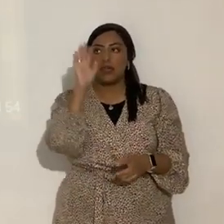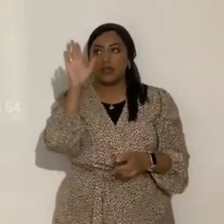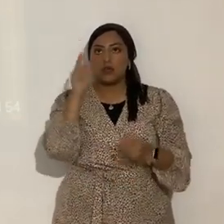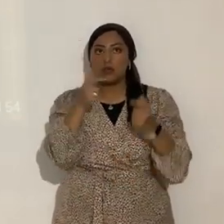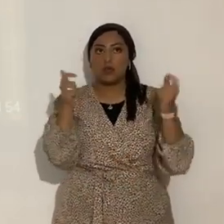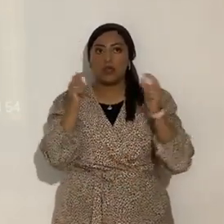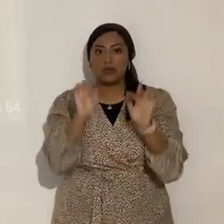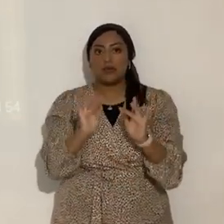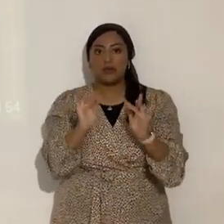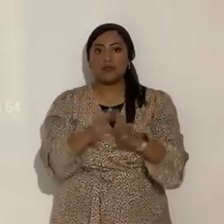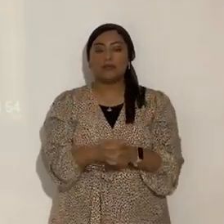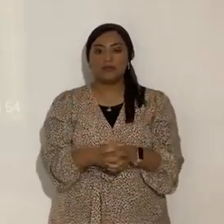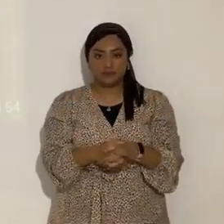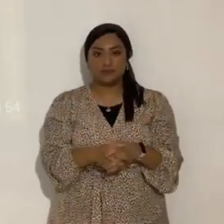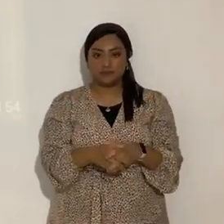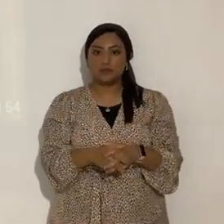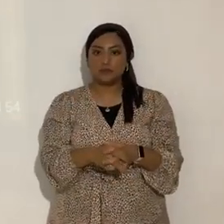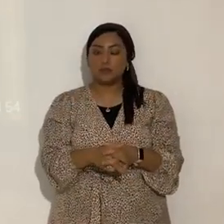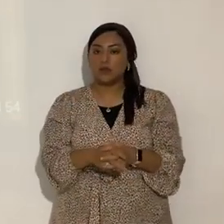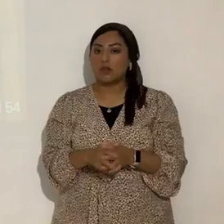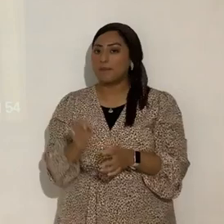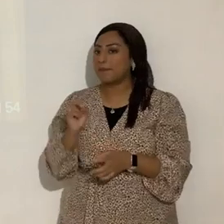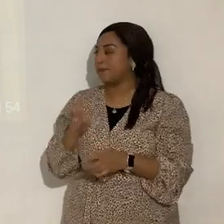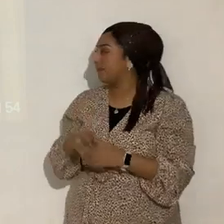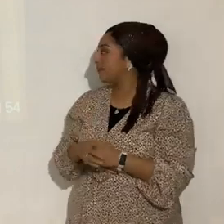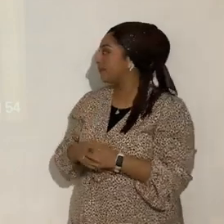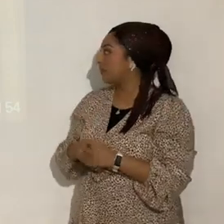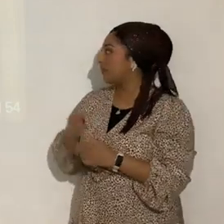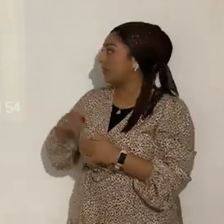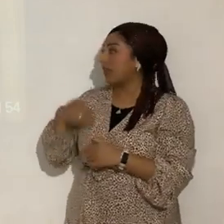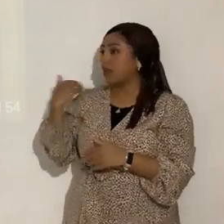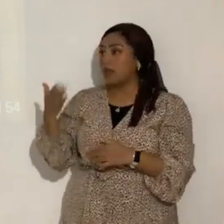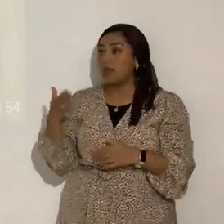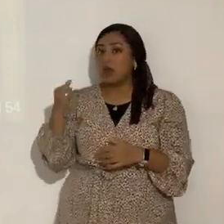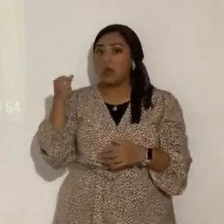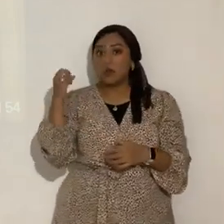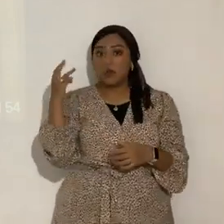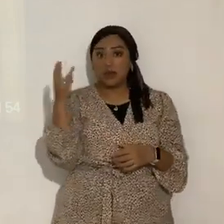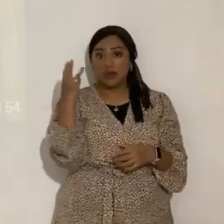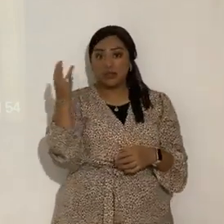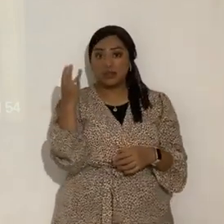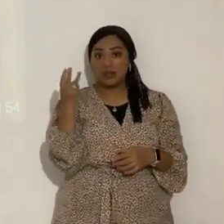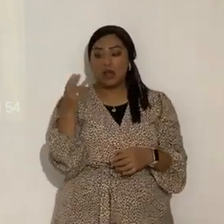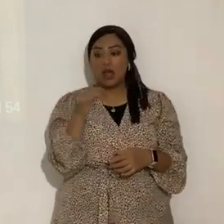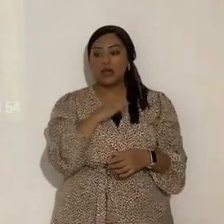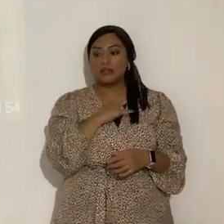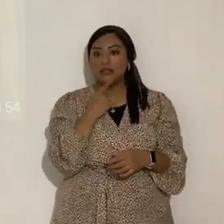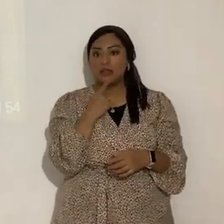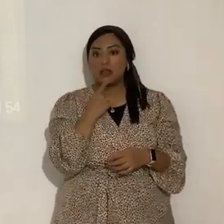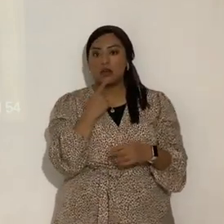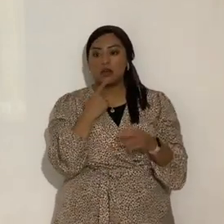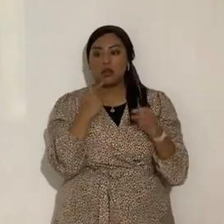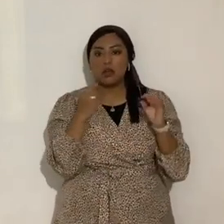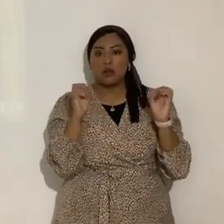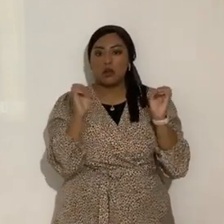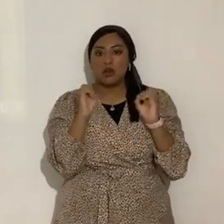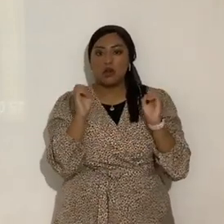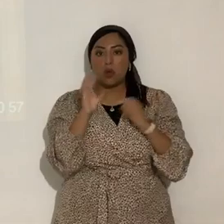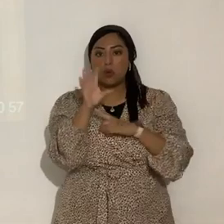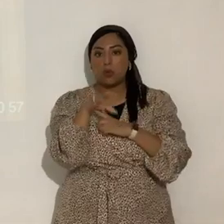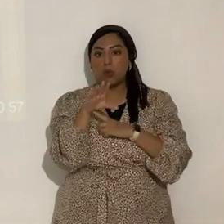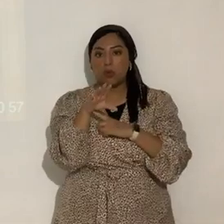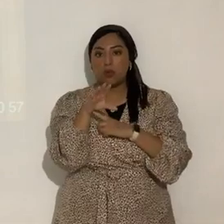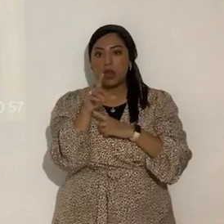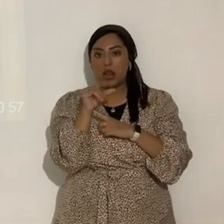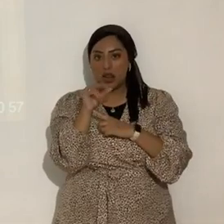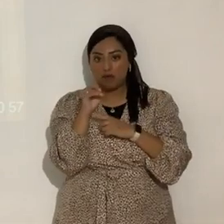del Todopoderoso. Bueno, este próximo miércoles yo había anunciado que no iba a haber